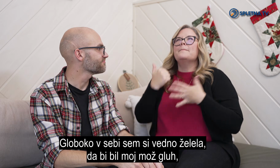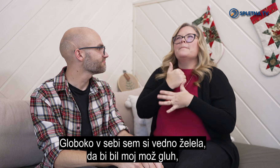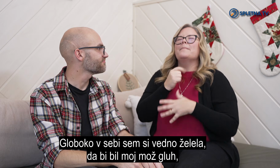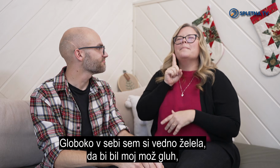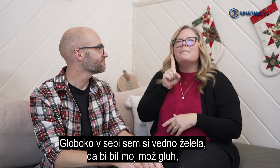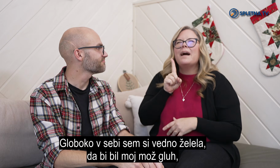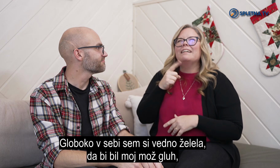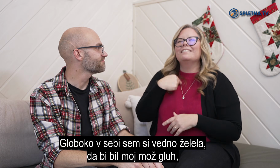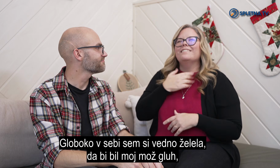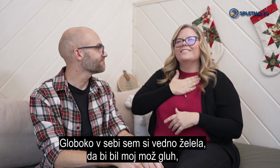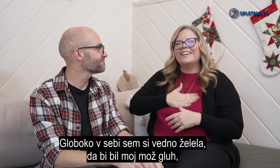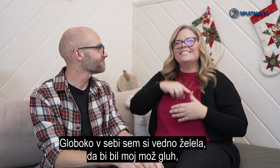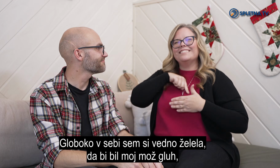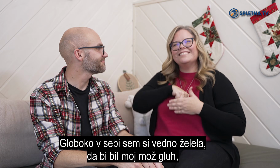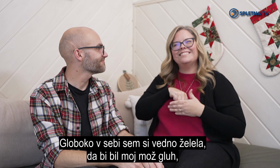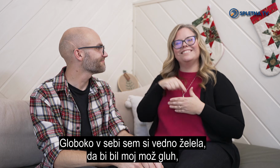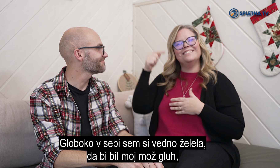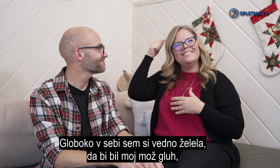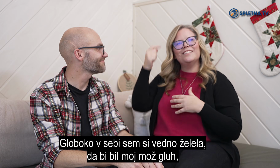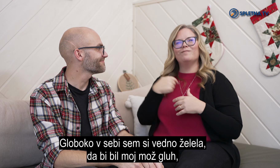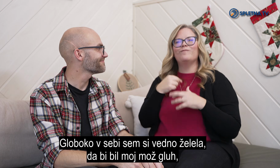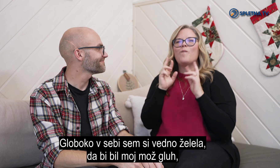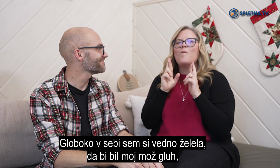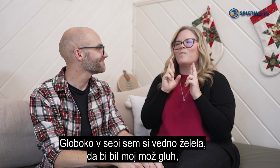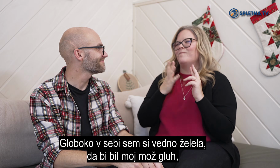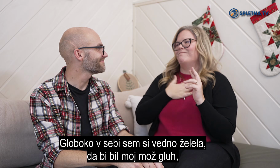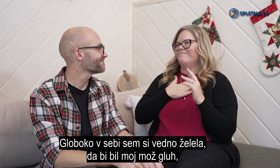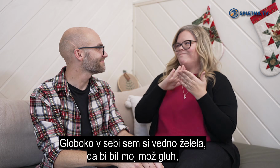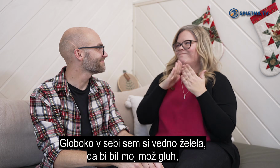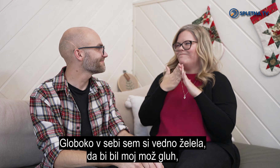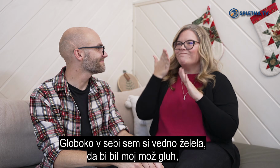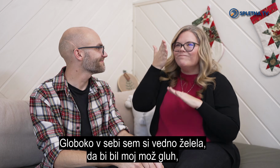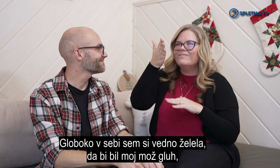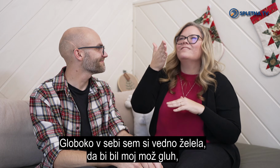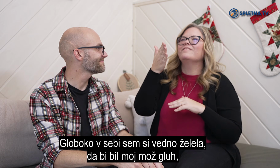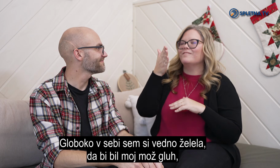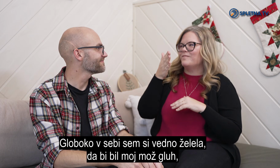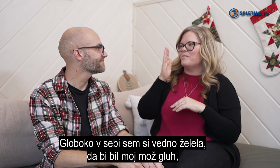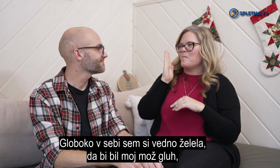Globoko v sebi sem si vedno želela, da bi bil moj mož gluh, in sem vesela za Gašperja.